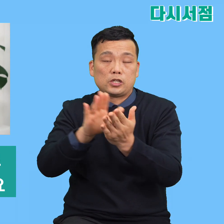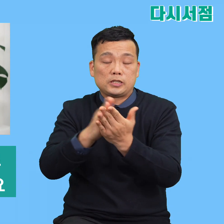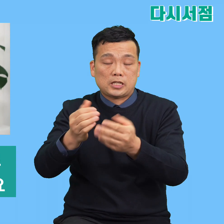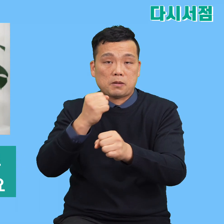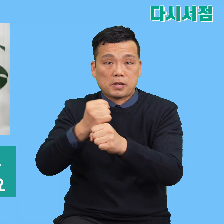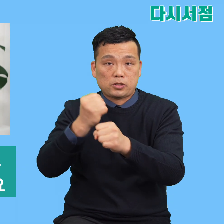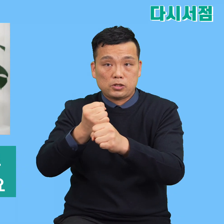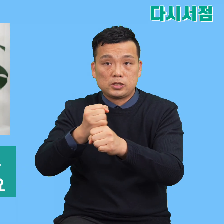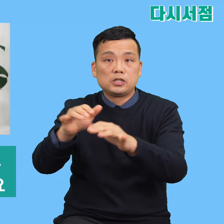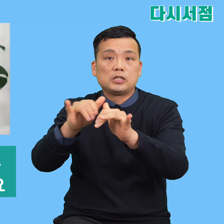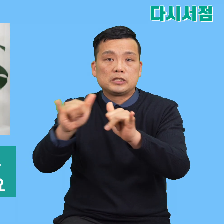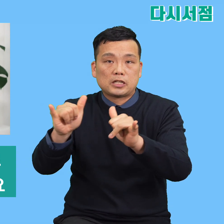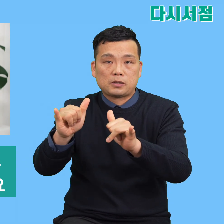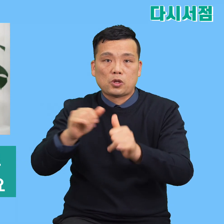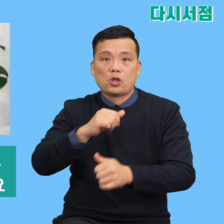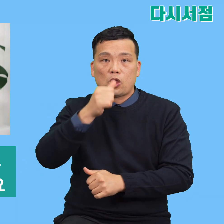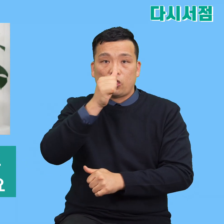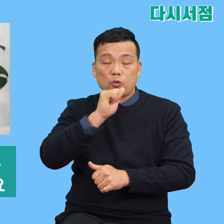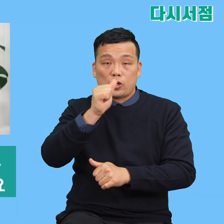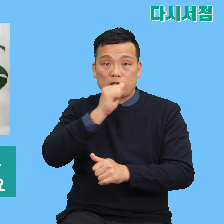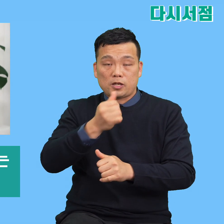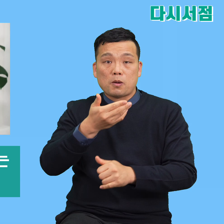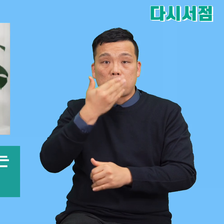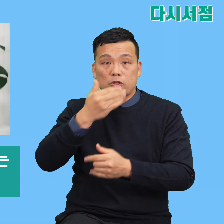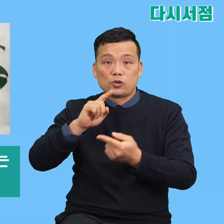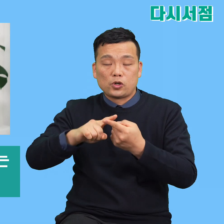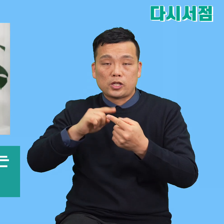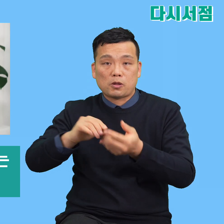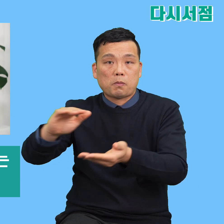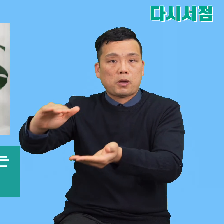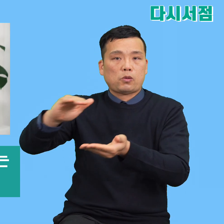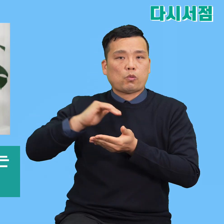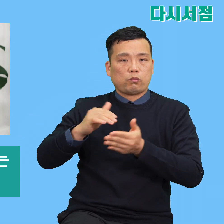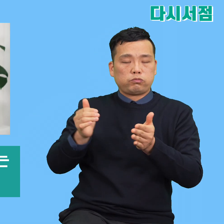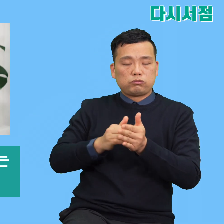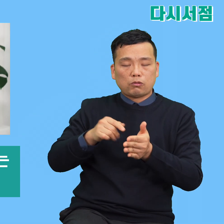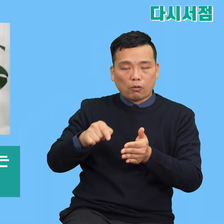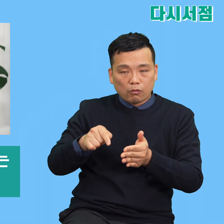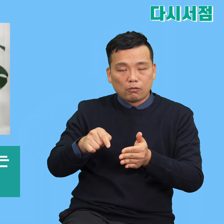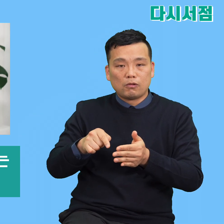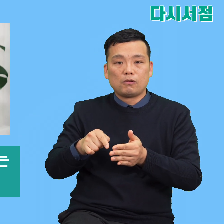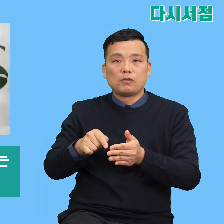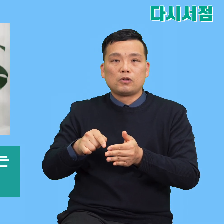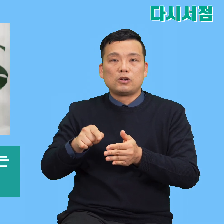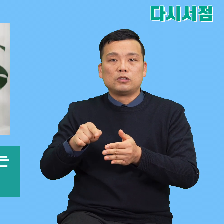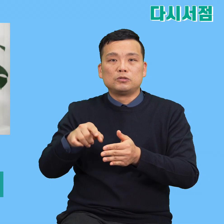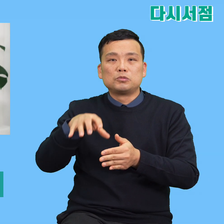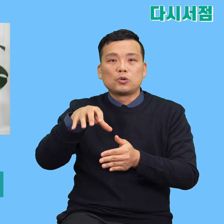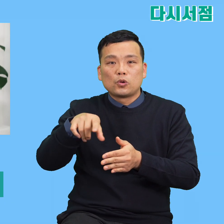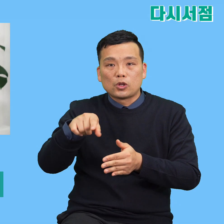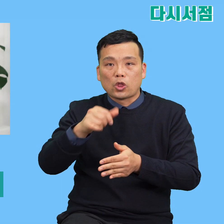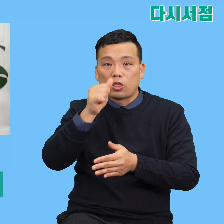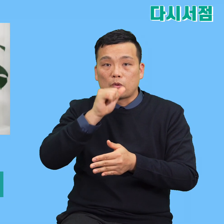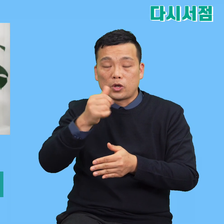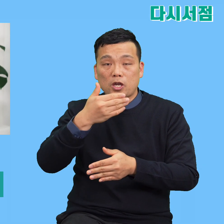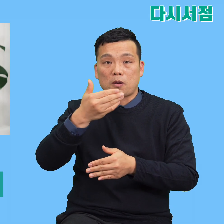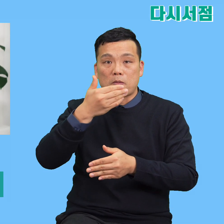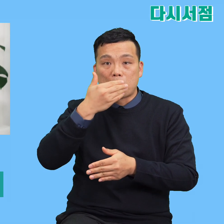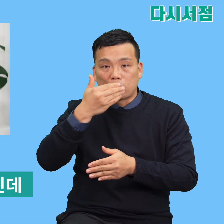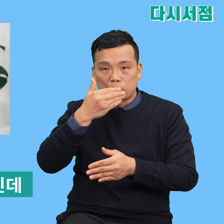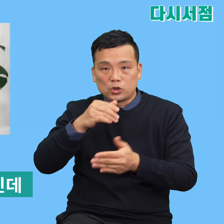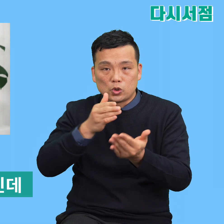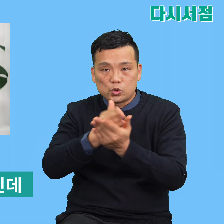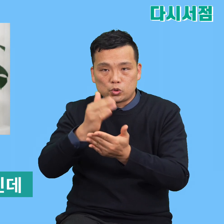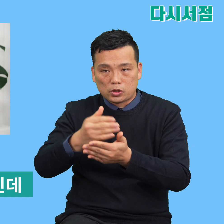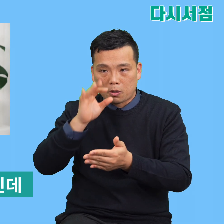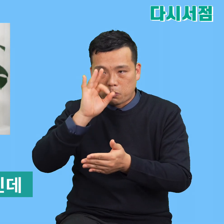고양이 사료 박스로 박스에 담아서 오는 거예요. 전 그것도 이 집 고양이는 이 사료 먹네. 막 그런 보는 재미도 있고